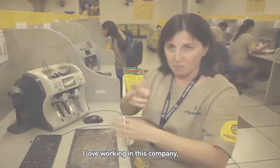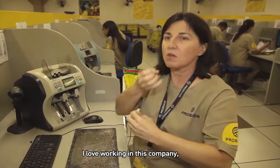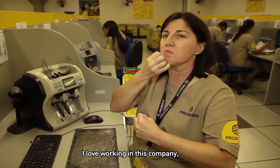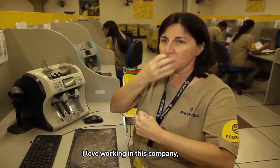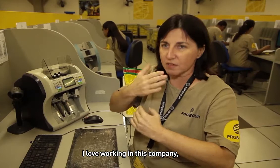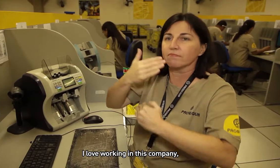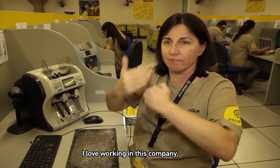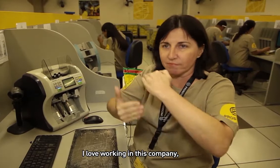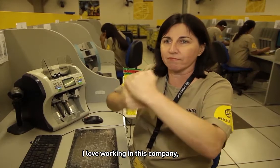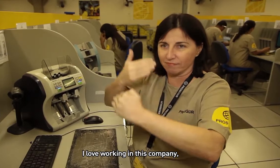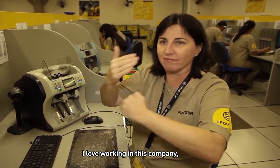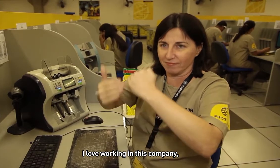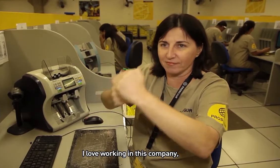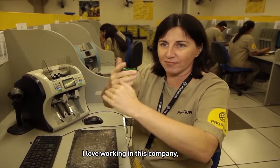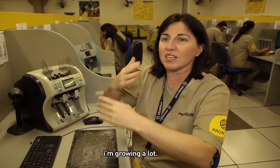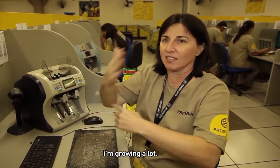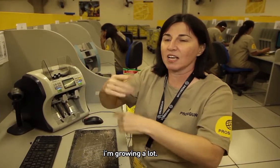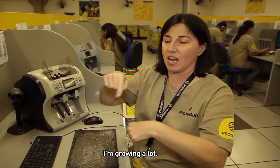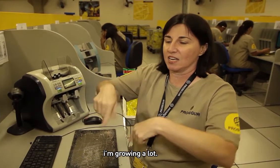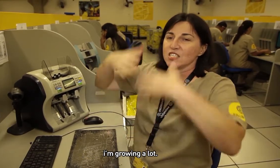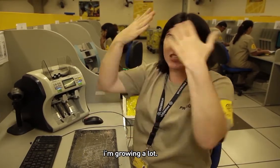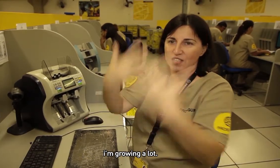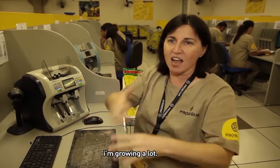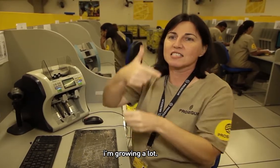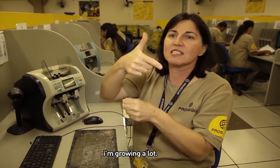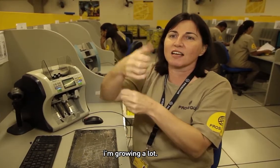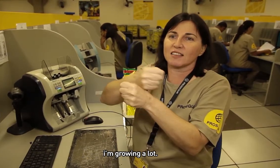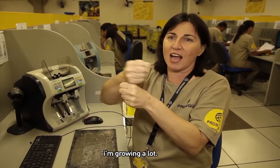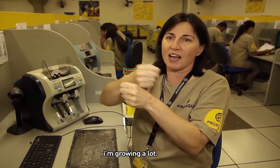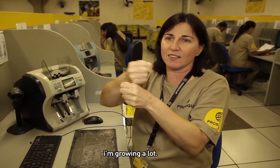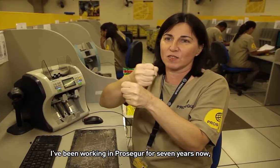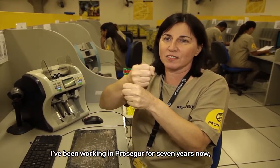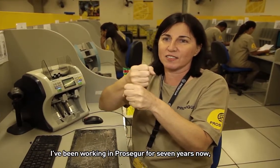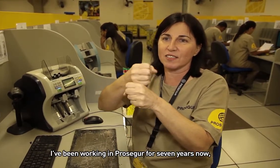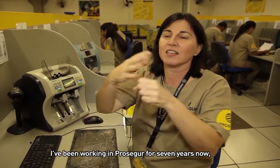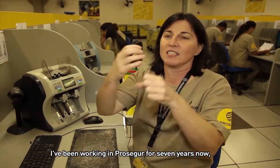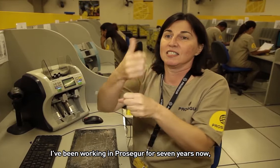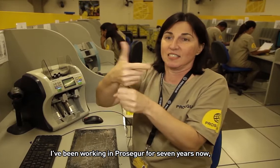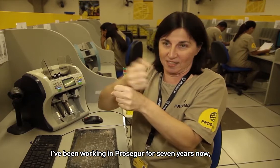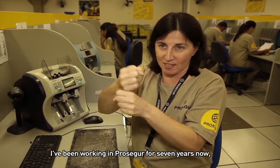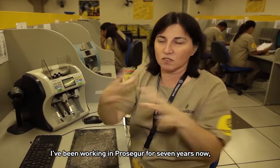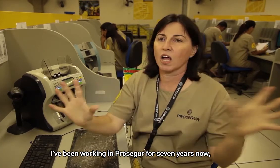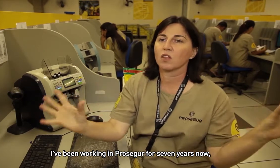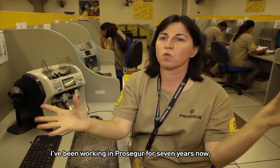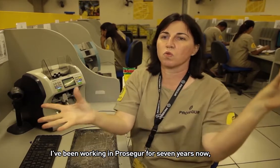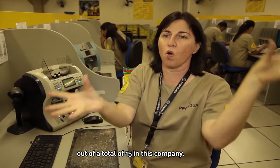Eu gosto muito de trabalhar nessa empresa, estou me desenvolvendo muito. Eu já estou há 7 anos nessa empresa, então